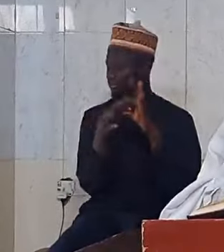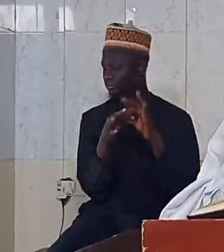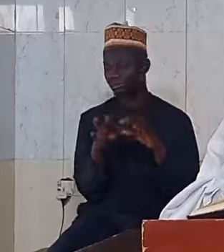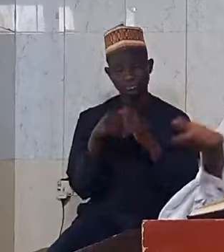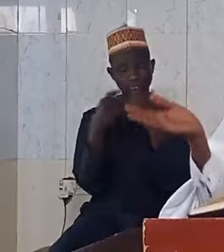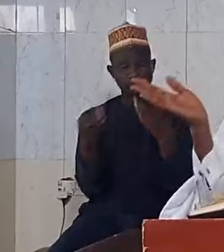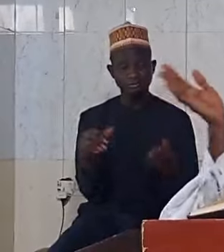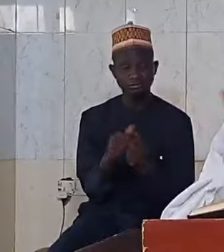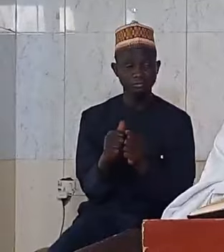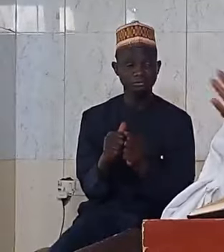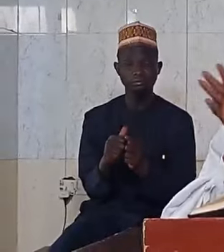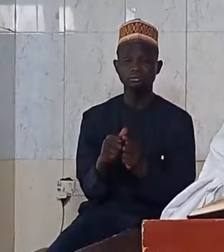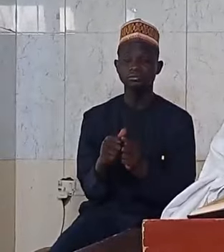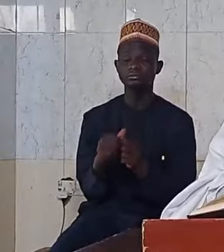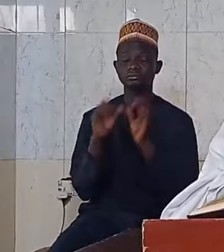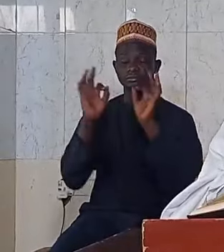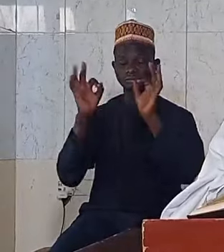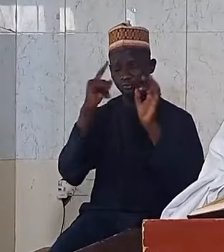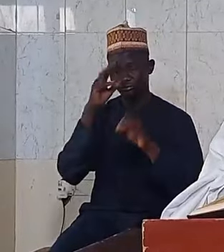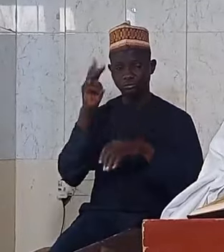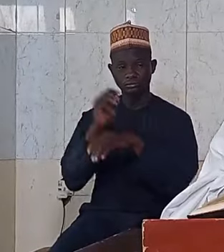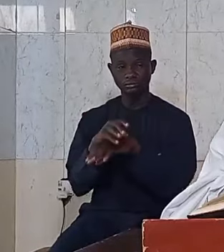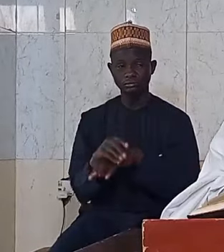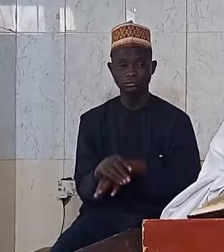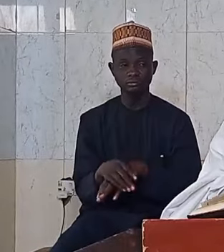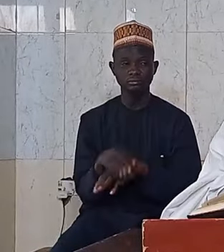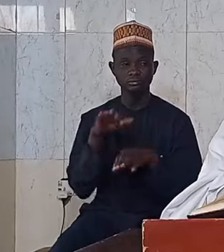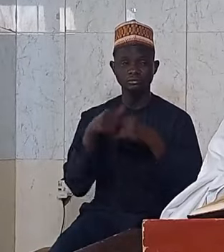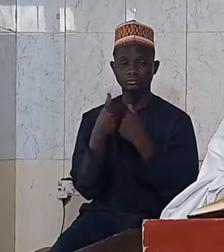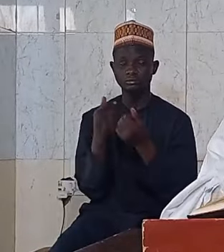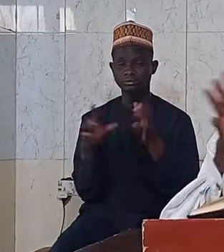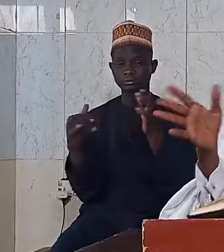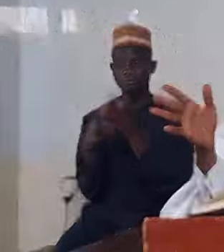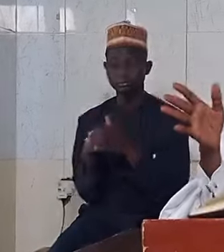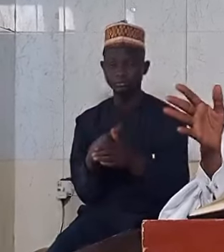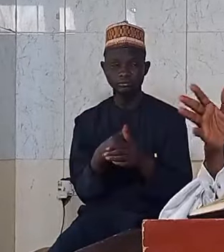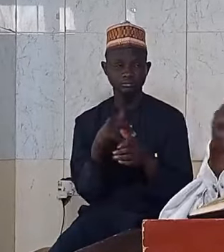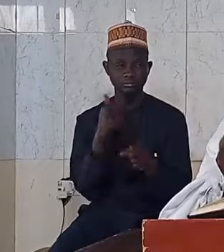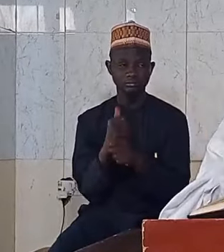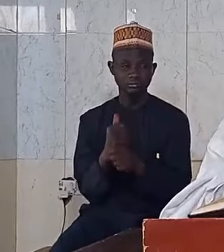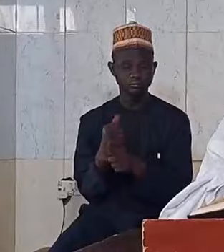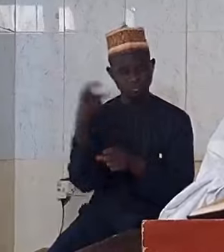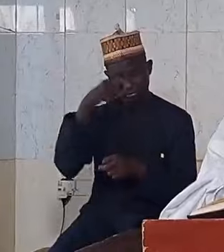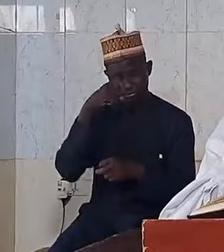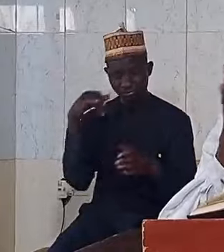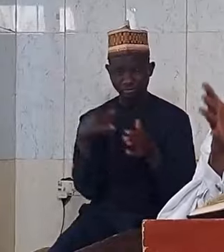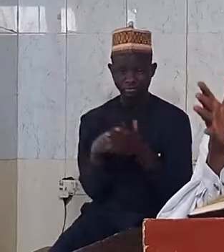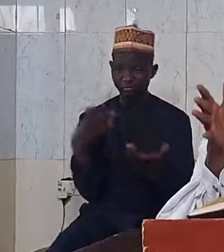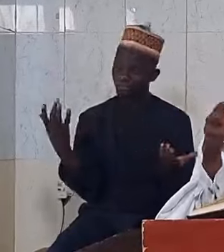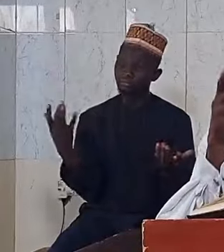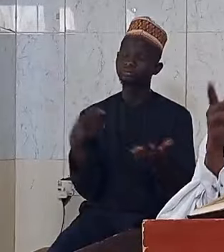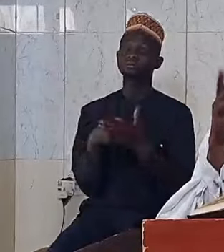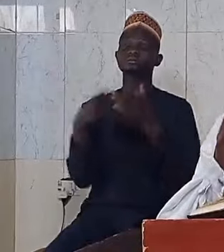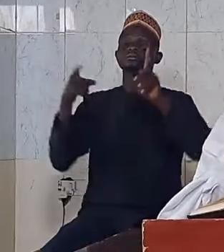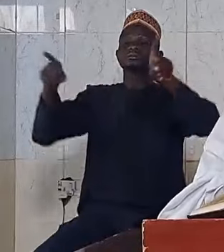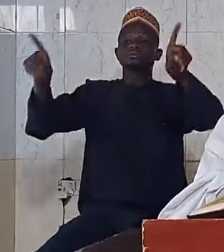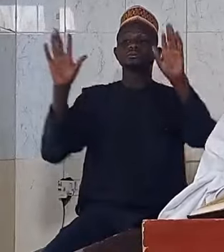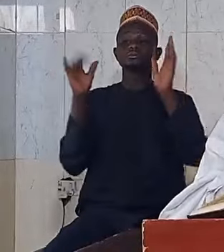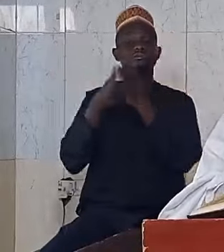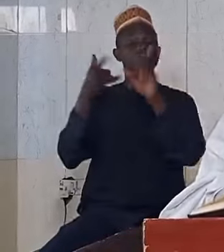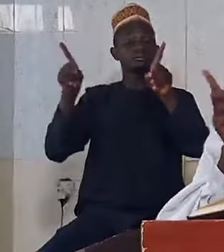za a yi sai ku ji ya yi musu wahayi ya ce to me zai hana ku yi kaza kawai sai su samu dabara ana yi wannan ko ba a yi ana